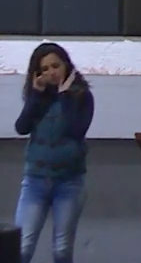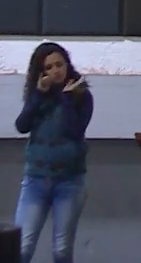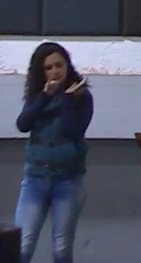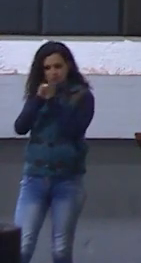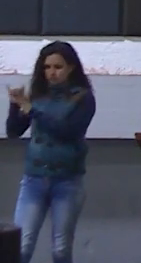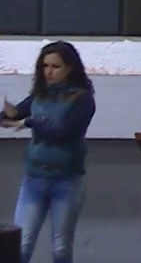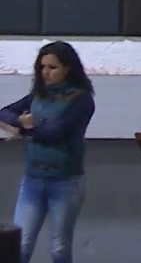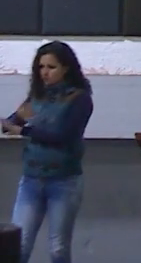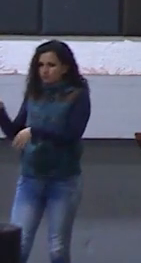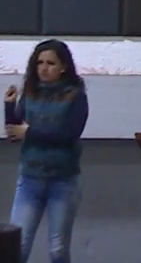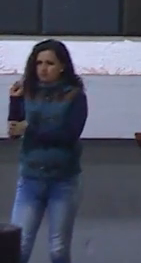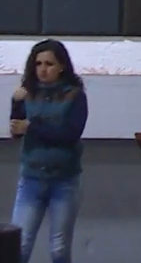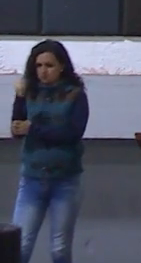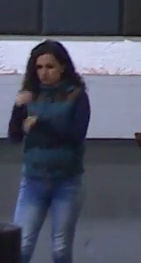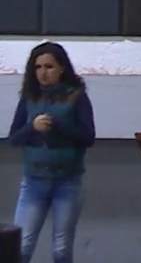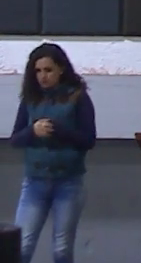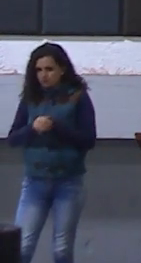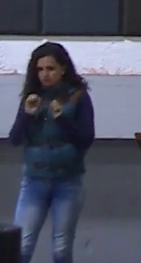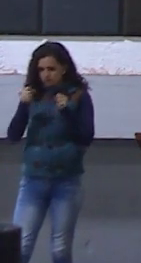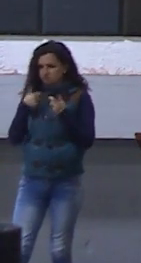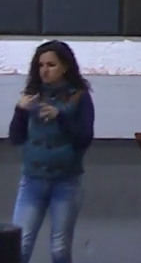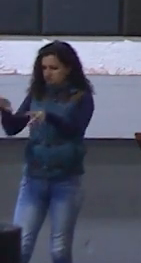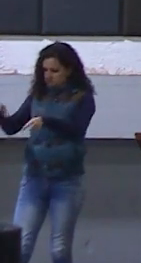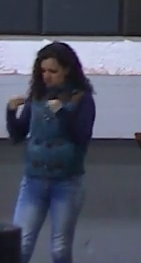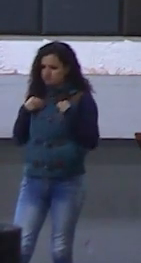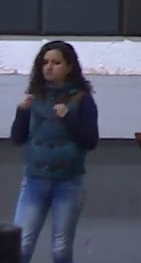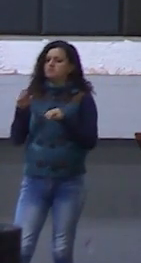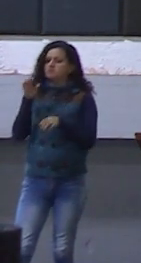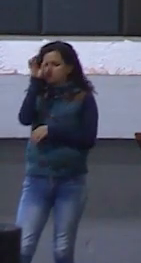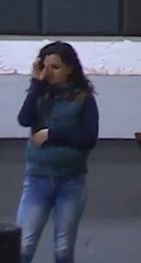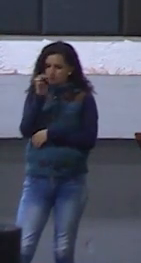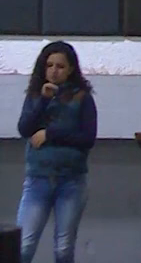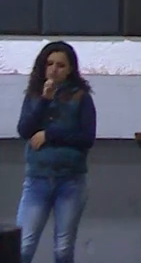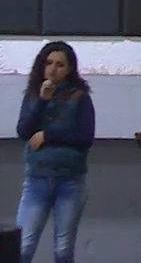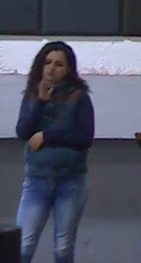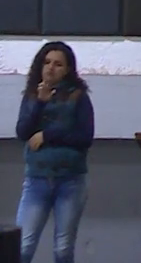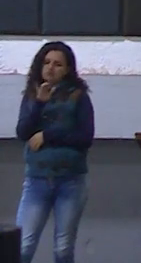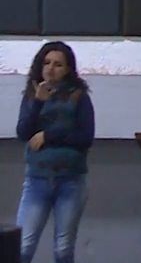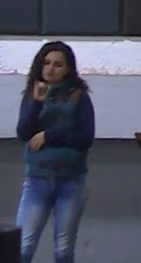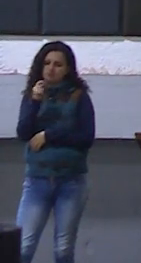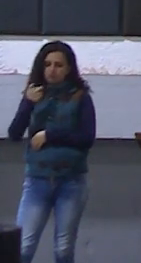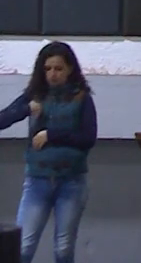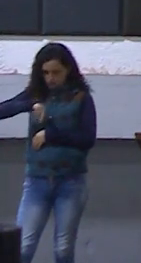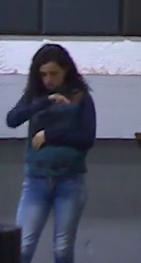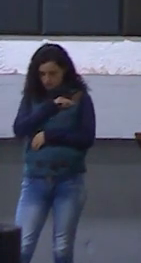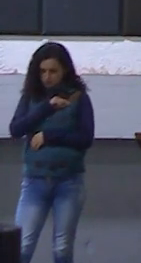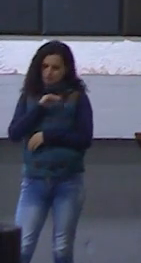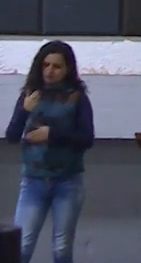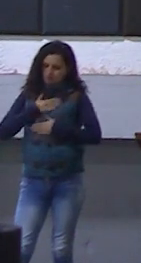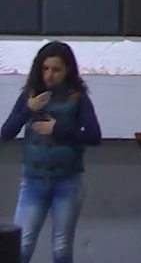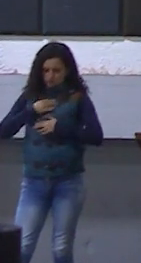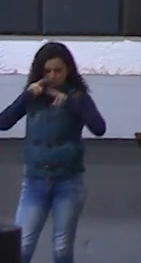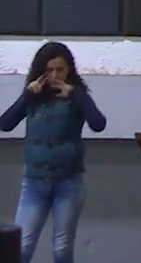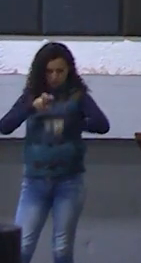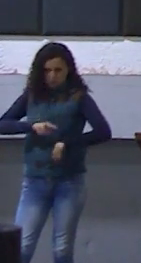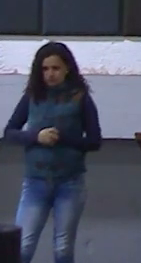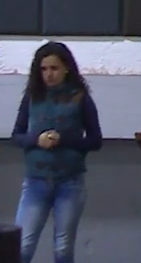motricidad nos la adueñamos nosotros la desempeñamos nosotros y la estudiamos nosotros